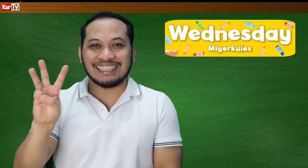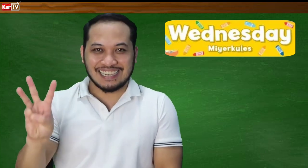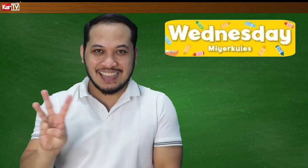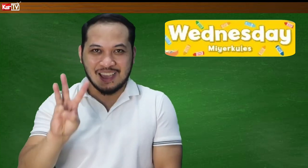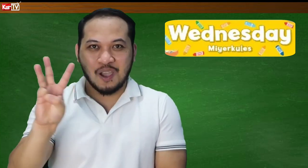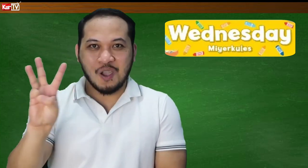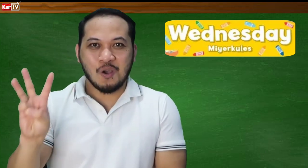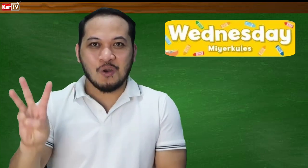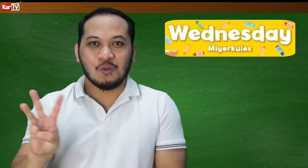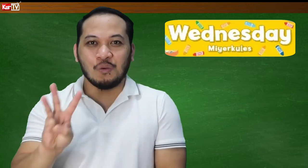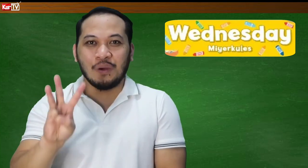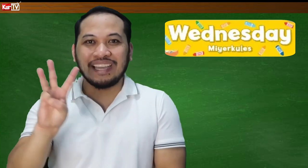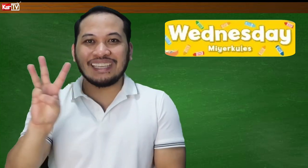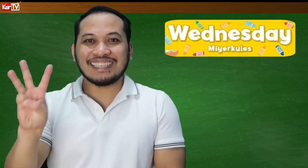siya.